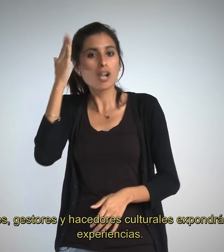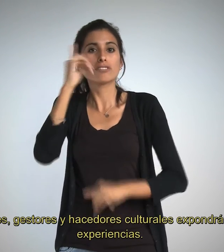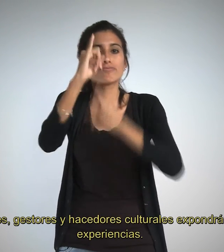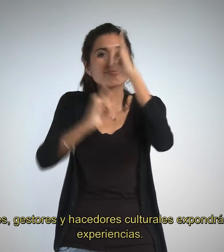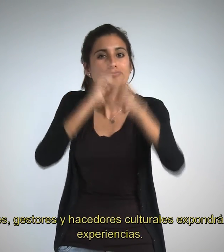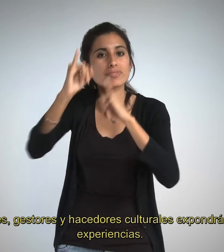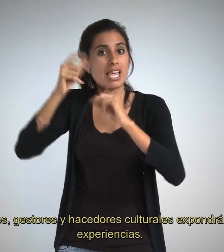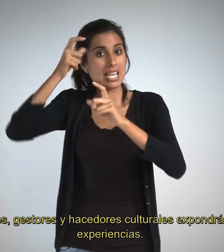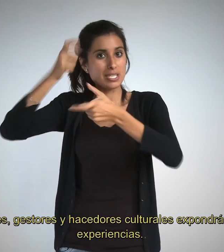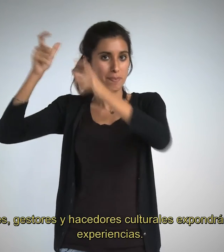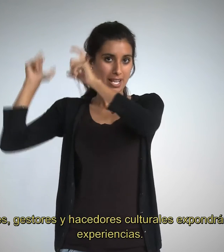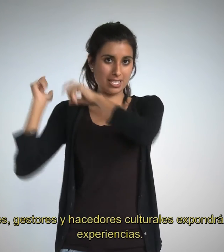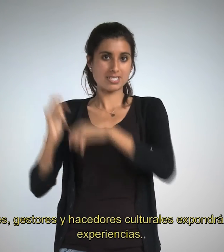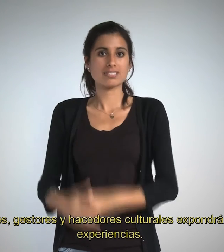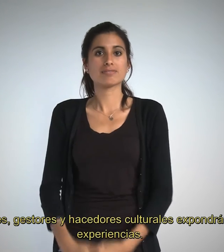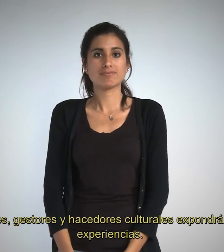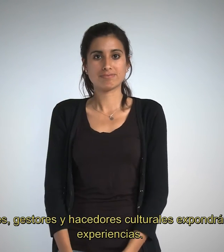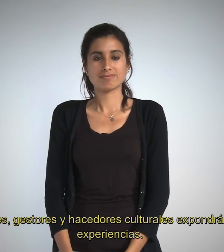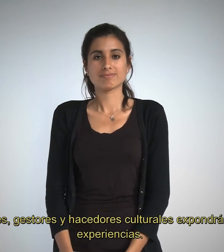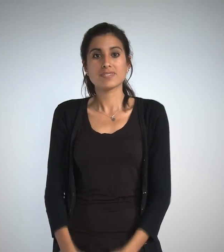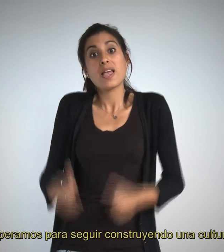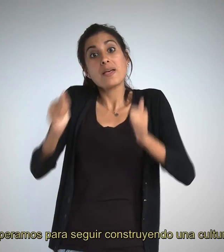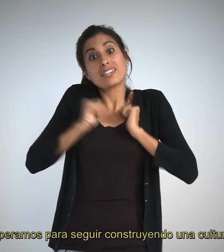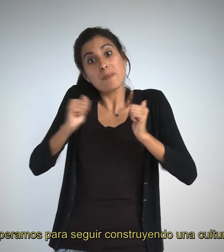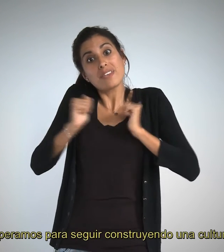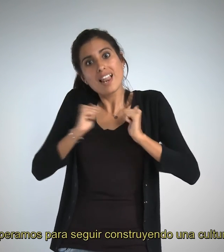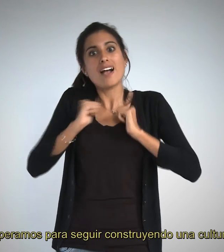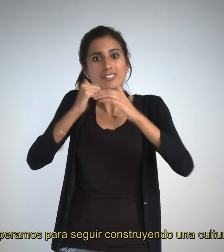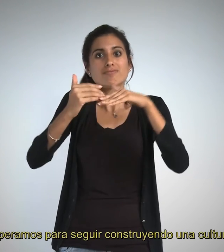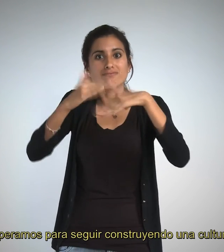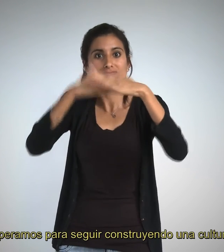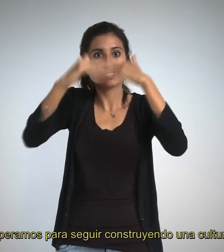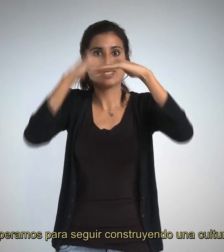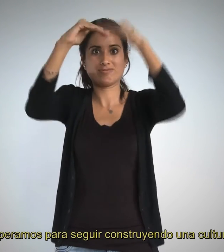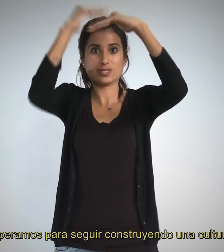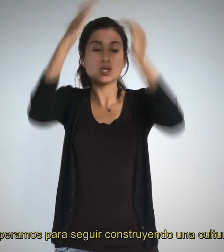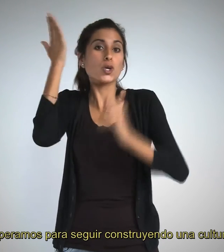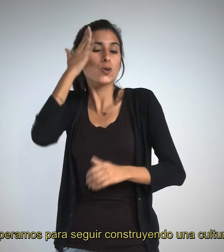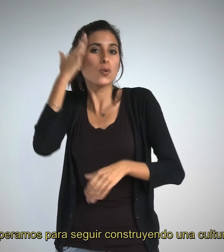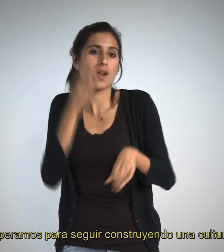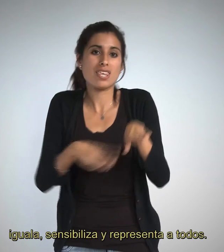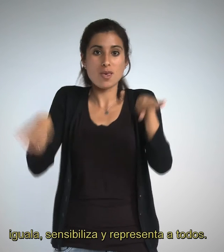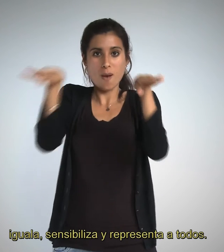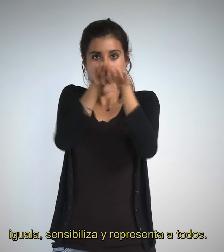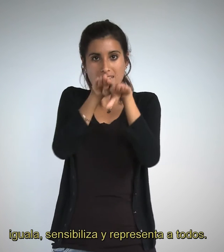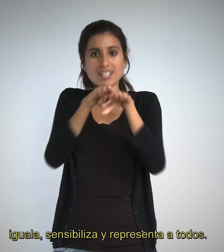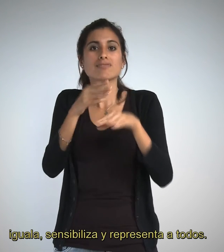culturales expondrán sus experiencias. Los esperamos para seguir construyendo una cultura que iguala,